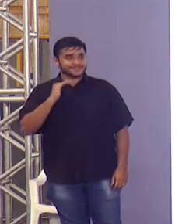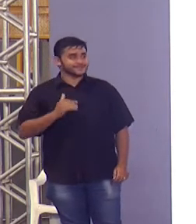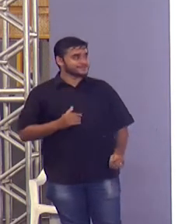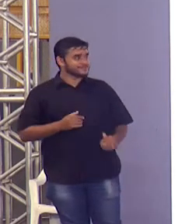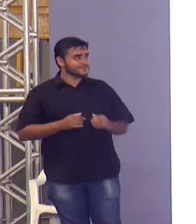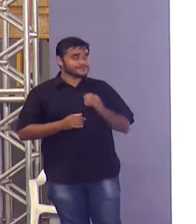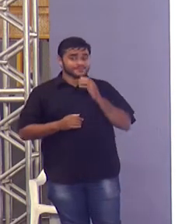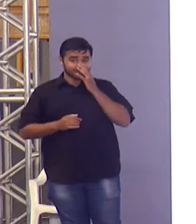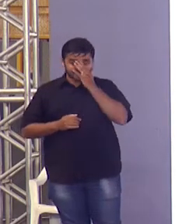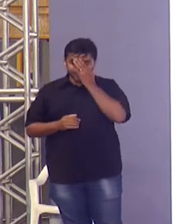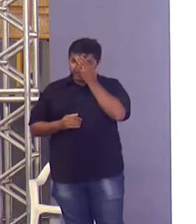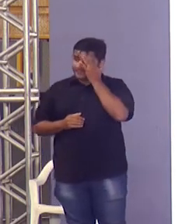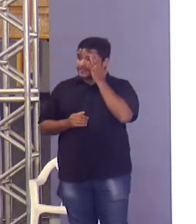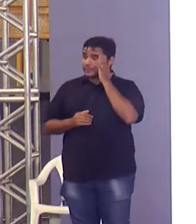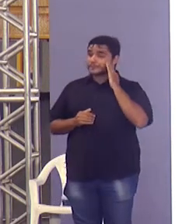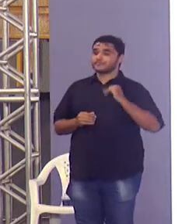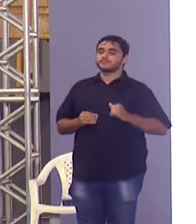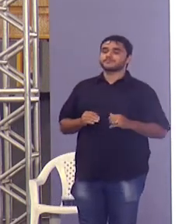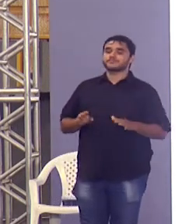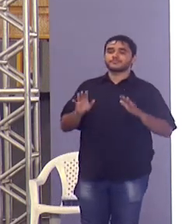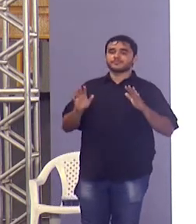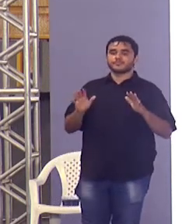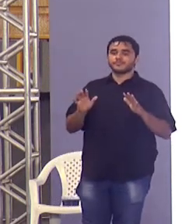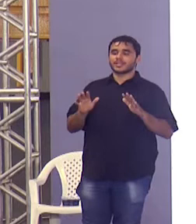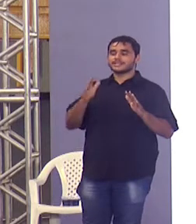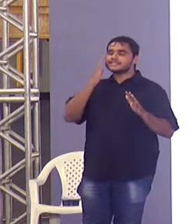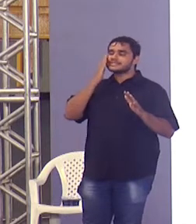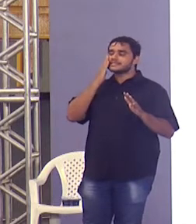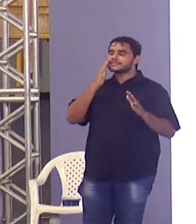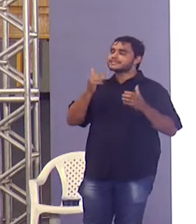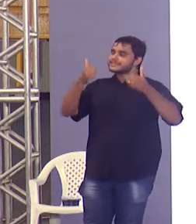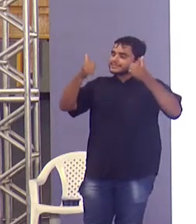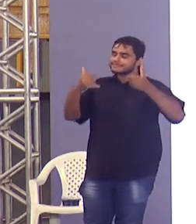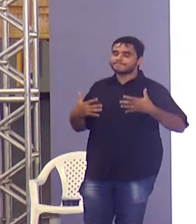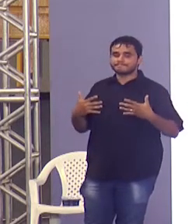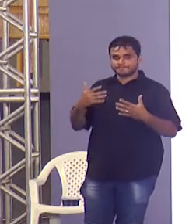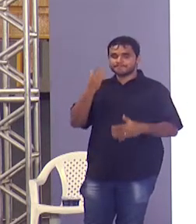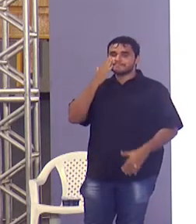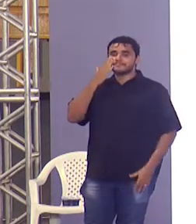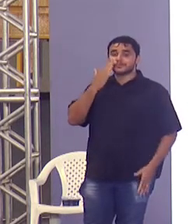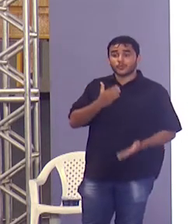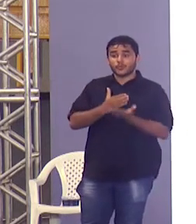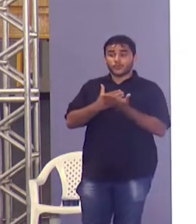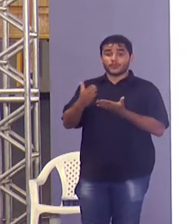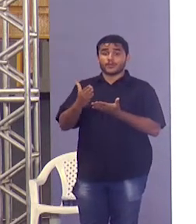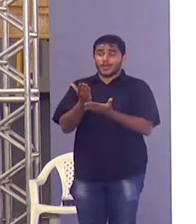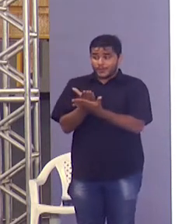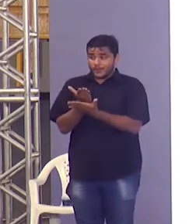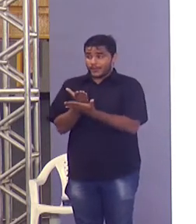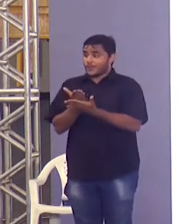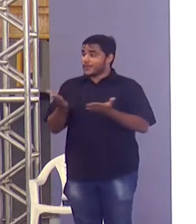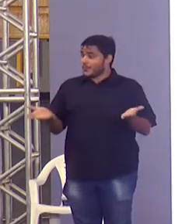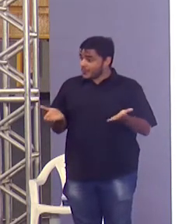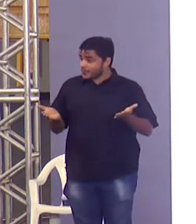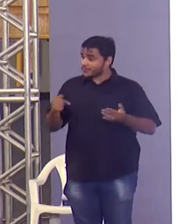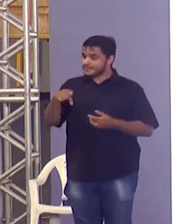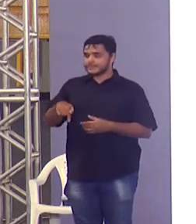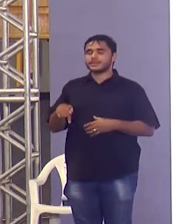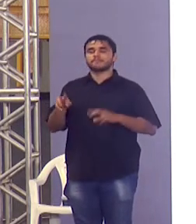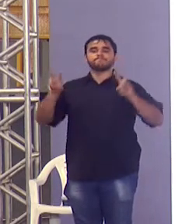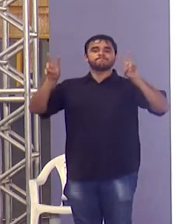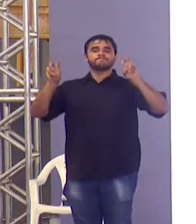Valeu. Gente, sem mais delongas, a gente vai começar hoje, vai ver um assunto bem simples,